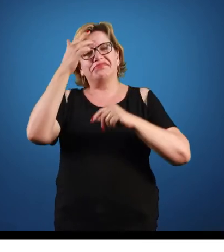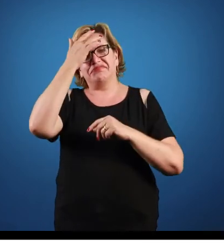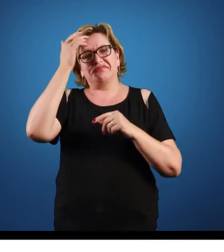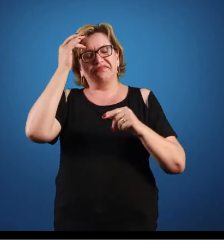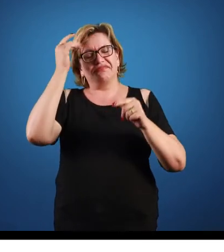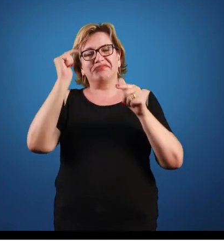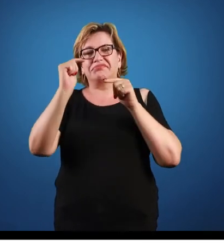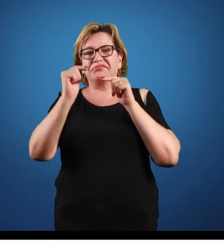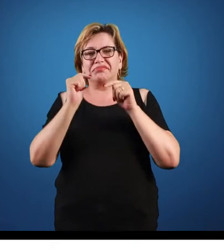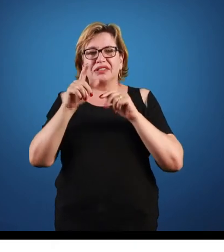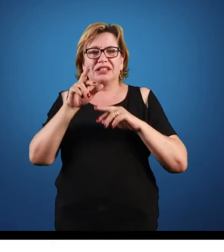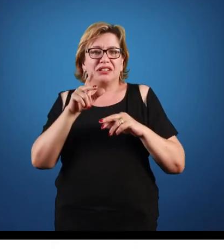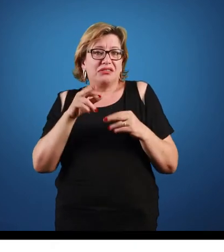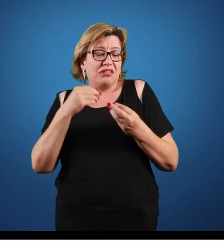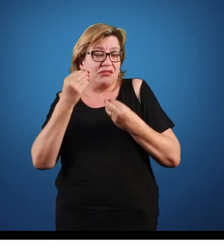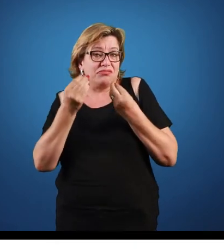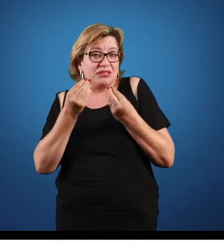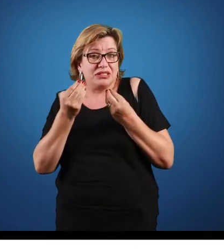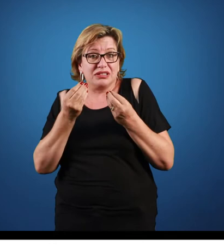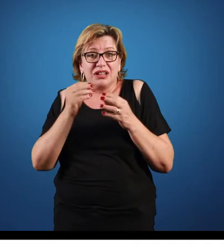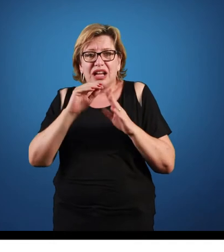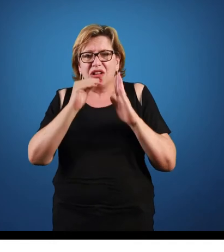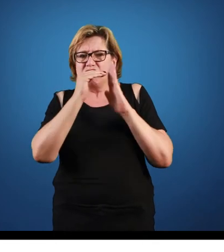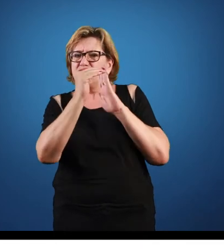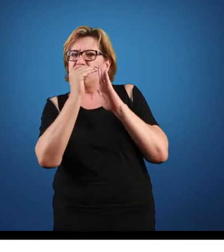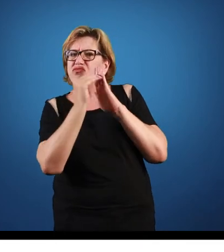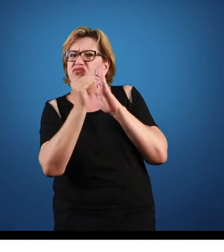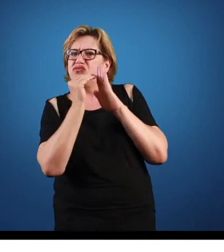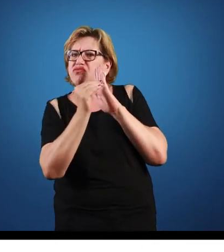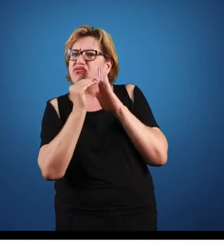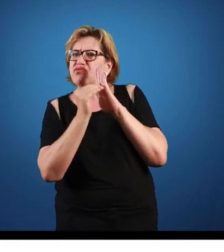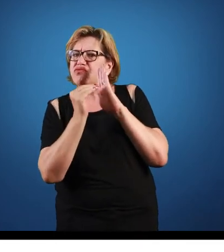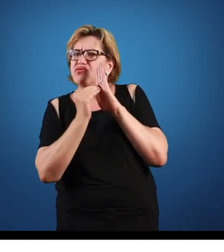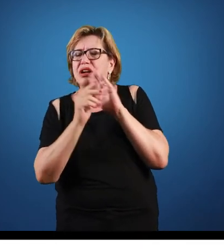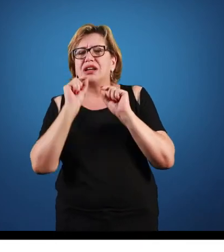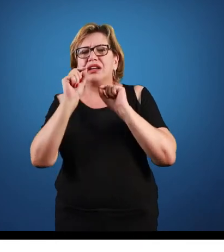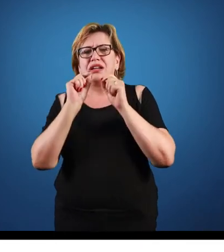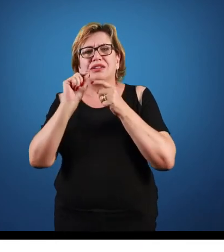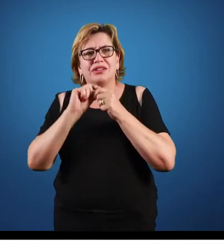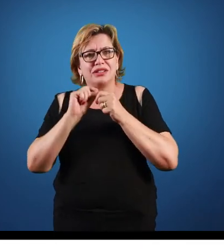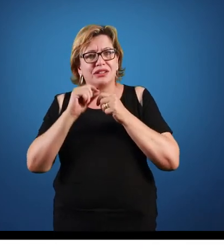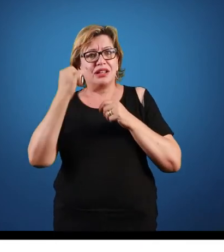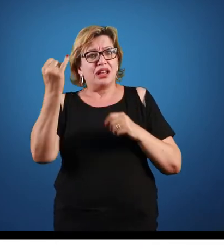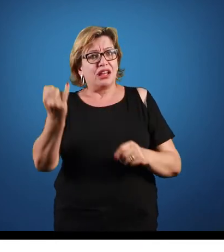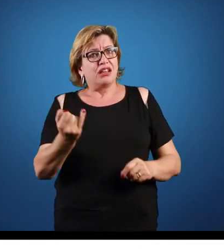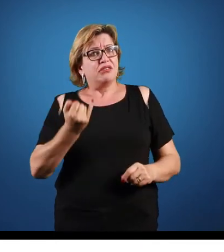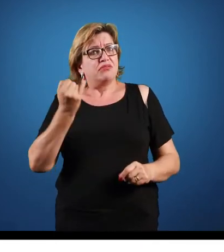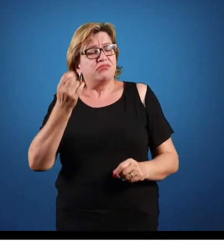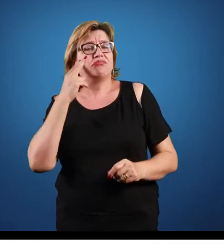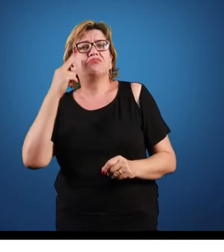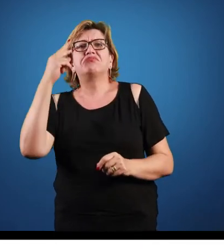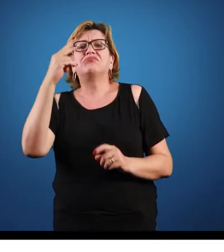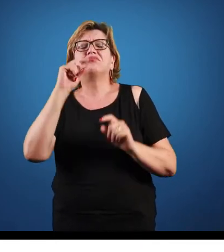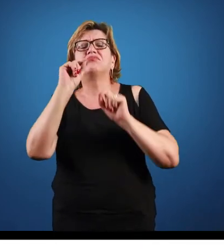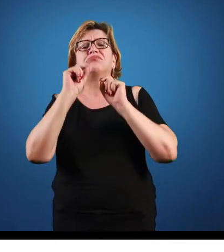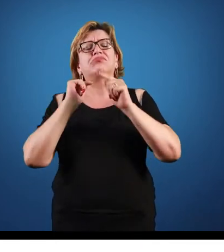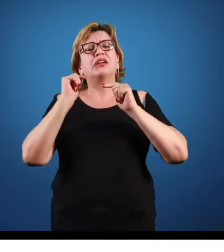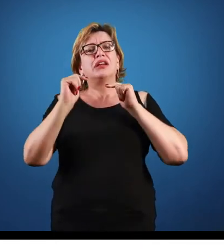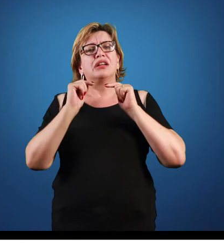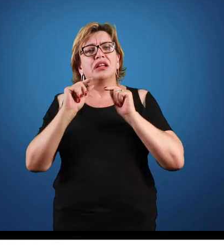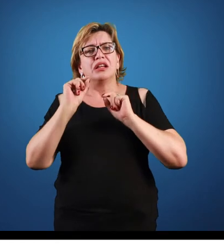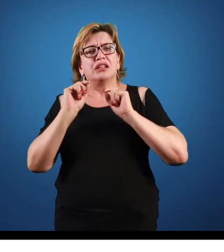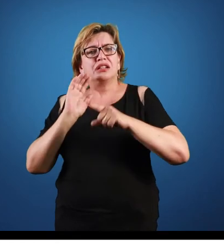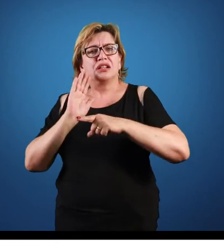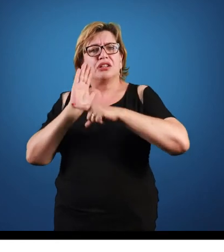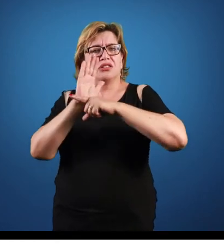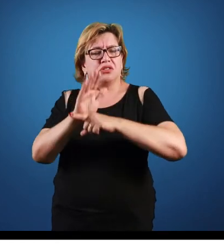assim como a ficha técnica da onu que passa no final né o nome de toda a produção da equipe a gente tem obrigação de saber quem trabalhou quem está ajudando